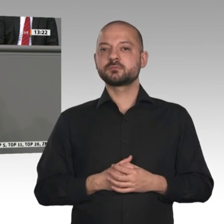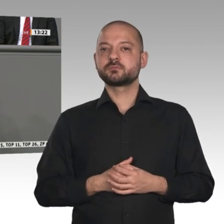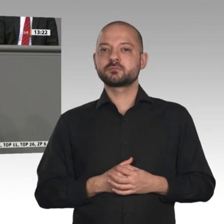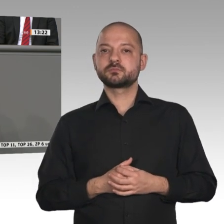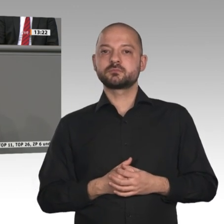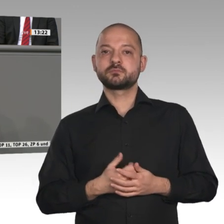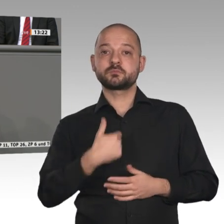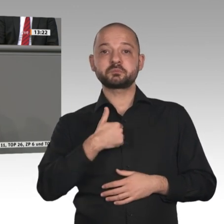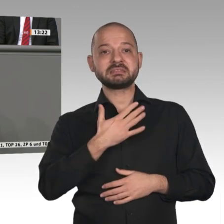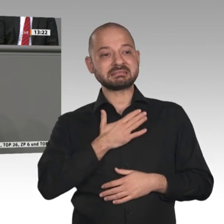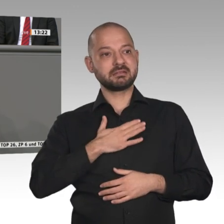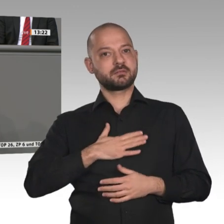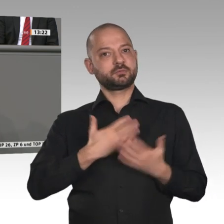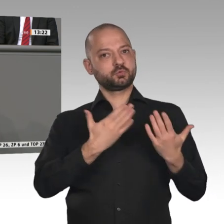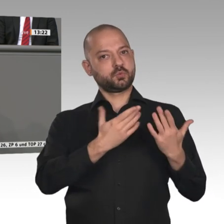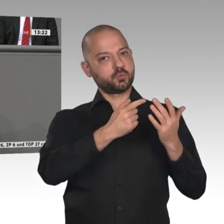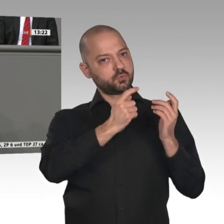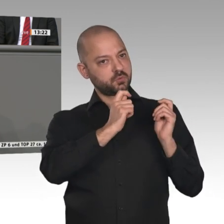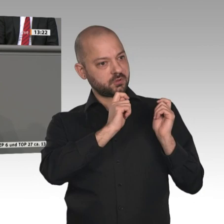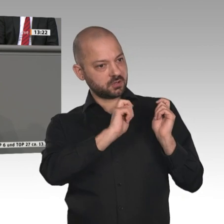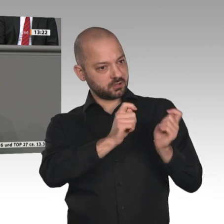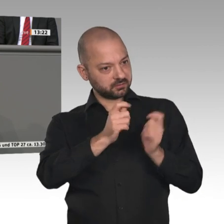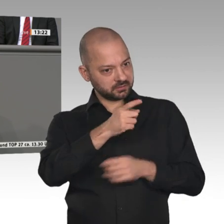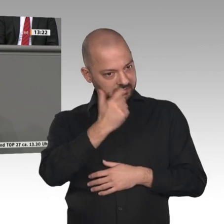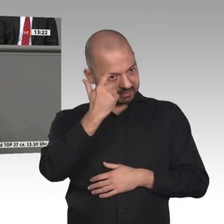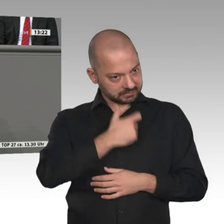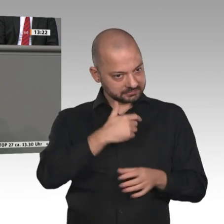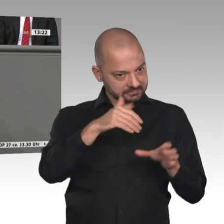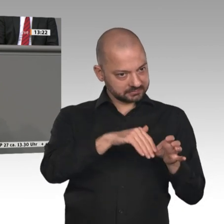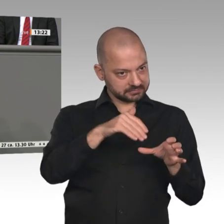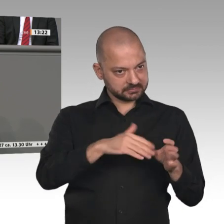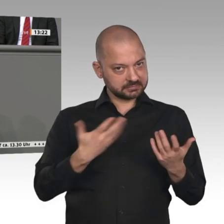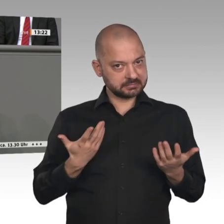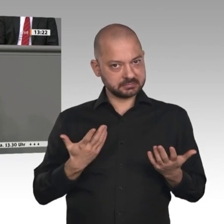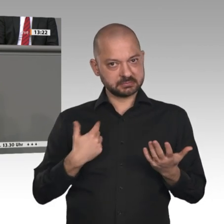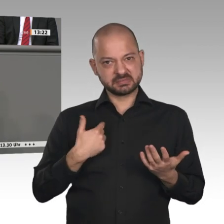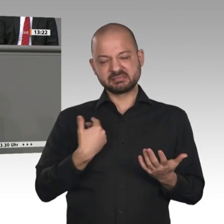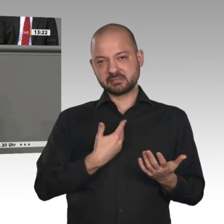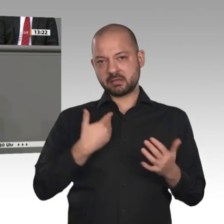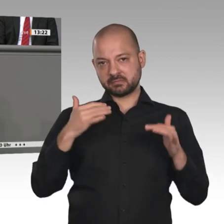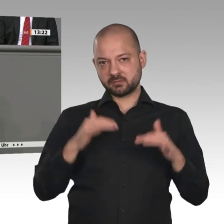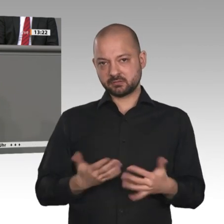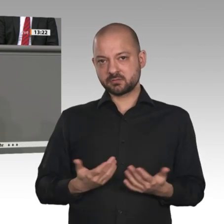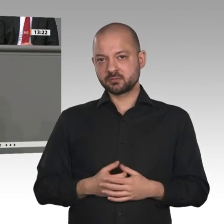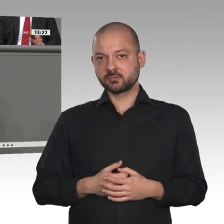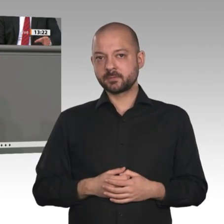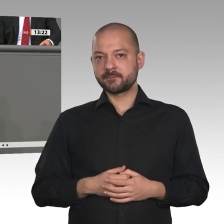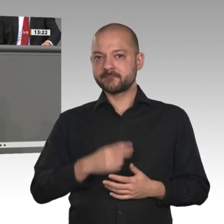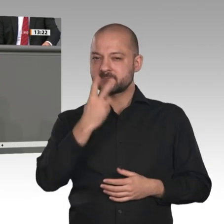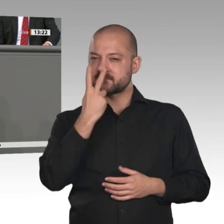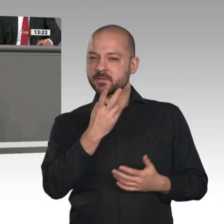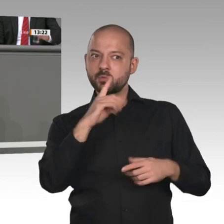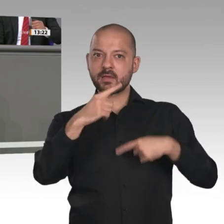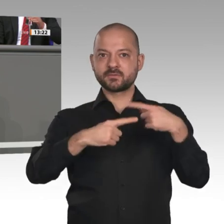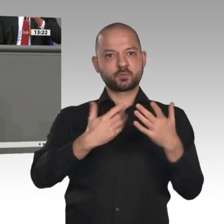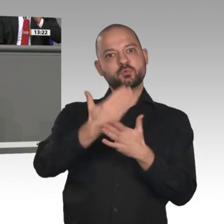um nicht missverstanden zu werden, die Ernsthaftigkeit der gestellten Anträge anzweifeln. Vielmehr zeigt das nur, dass die Entwicklung immer